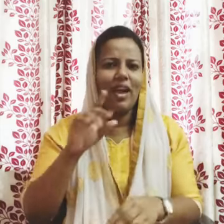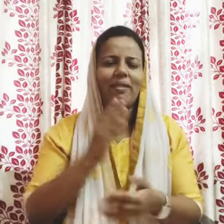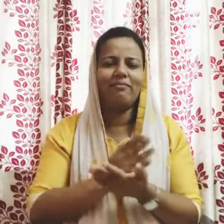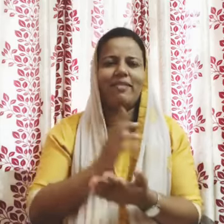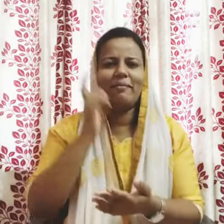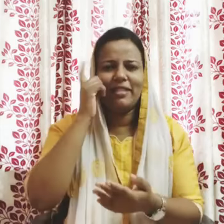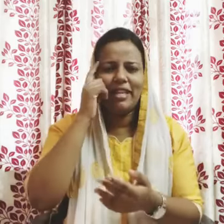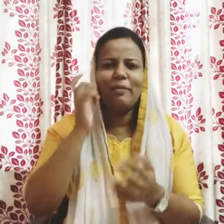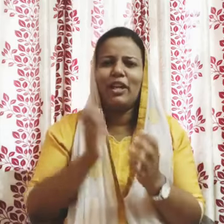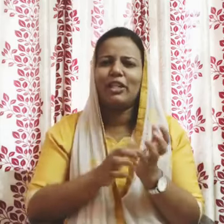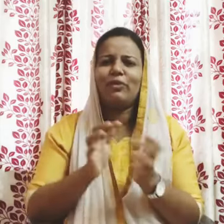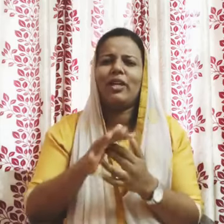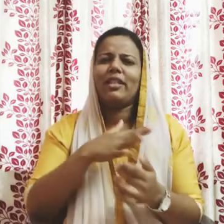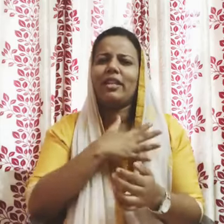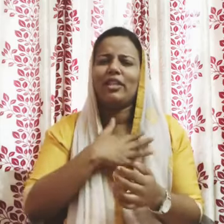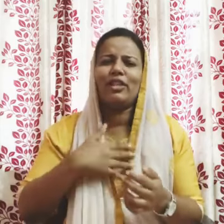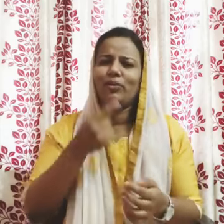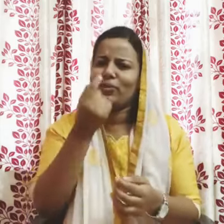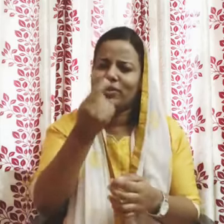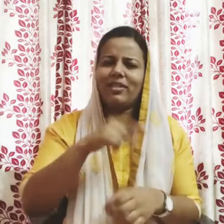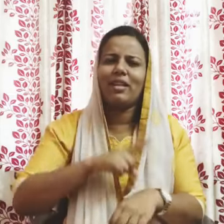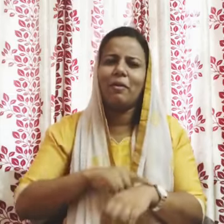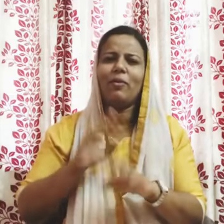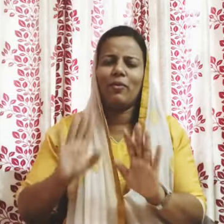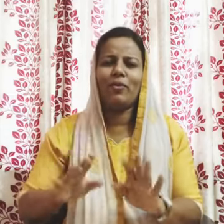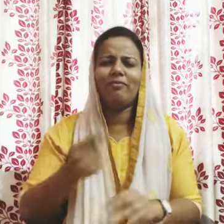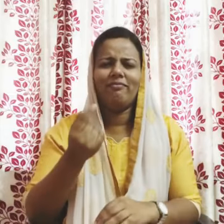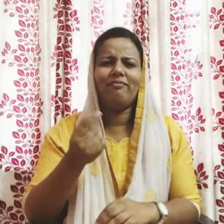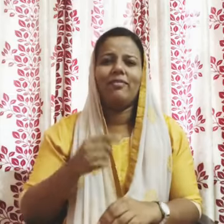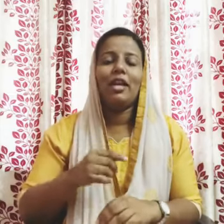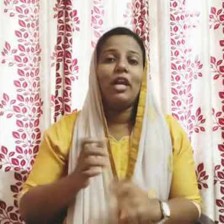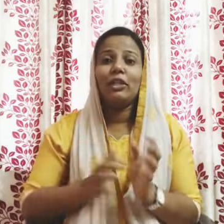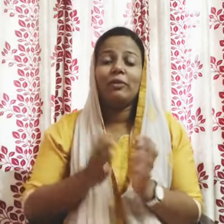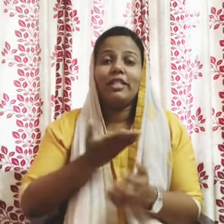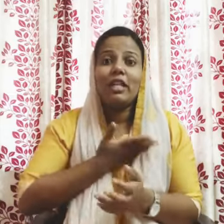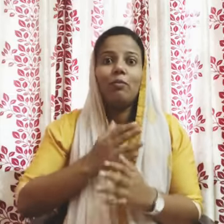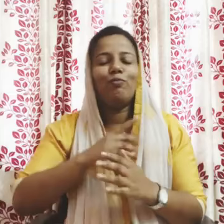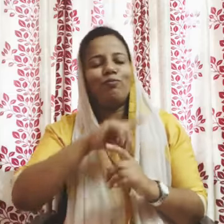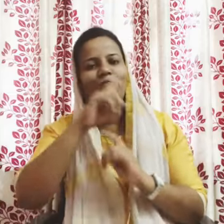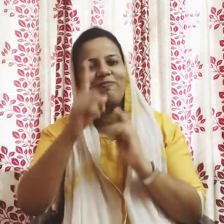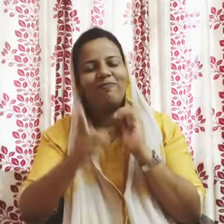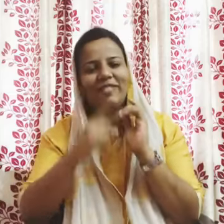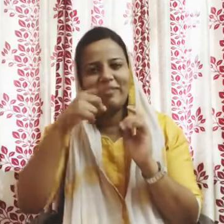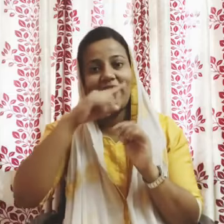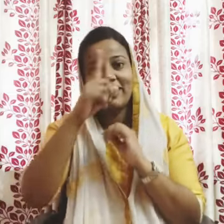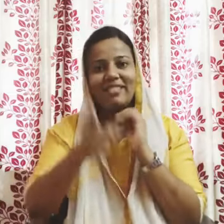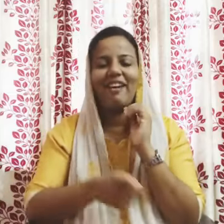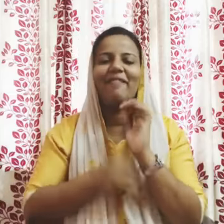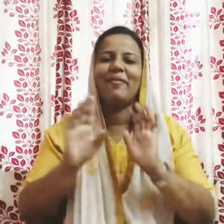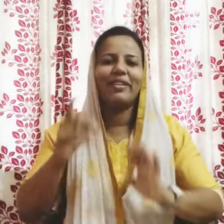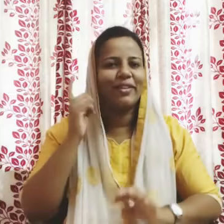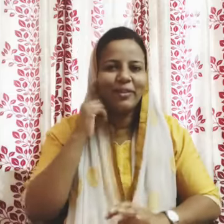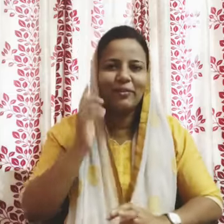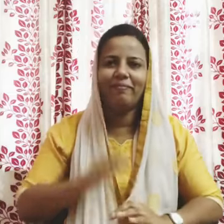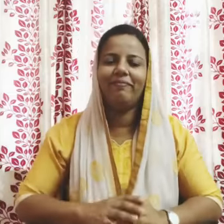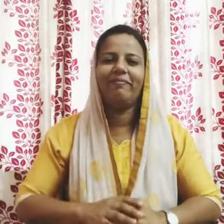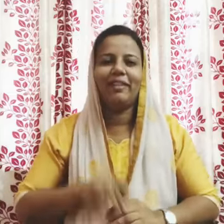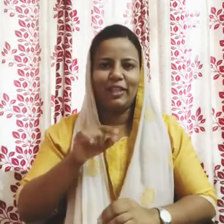ഒന്നുകൂടെ മനസ്സിലാക്കുകയെ, കർത്താവിന്റെ കോപം എത്ര നേരത്തേക്കുണ്ട്? ക്ഷണനേരത്തേക്ക്. അവന്റെ പ്രസാദമോ ജീവപര്യന്തമുള്ളത്. കേട്ടോ? അതുകൊണ്ട്